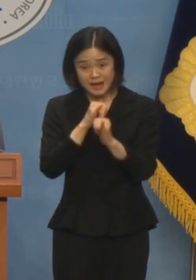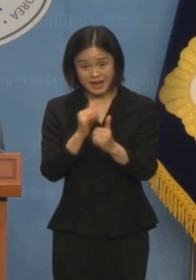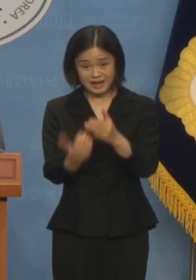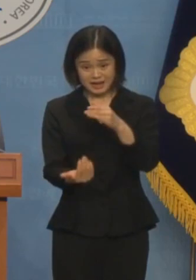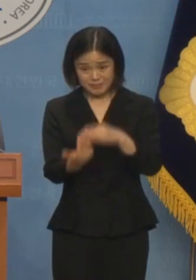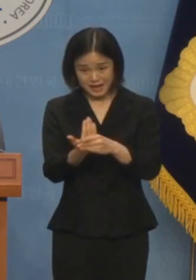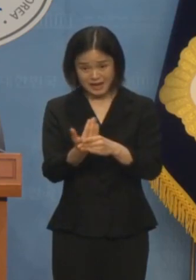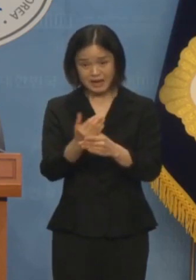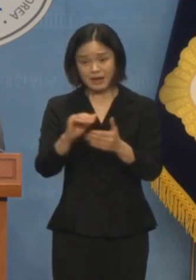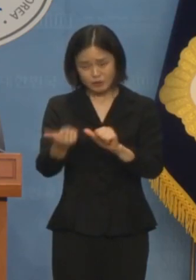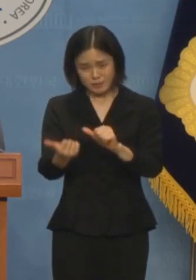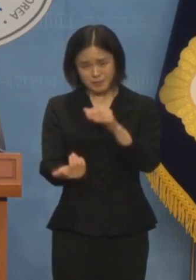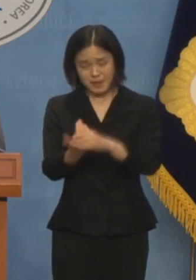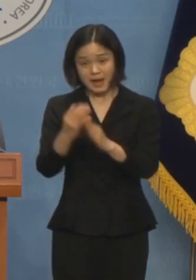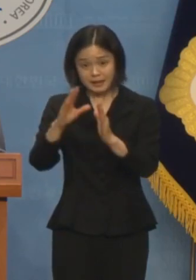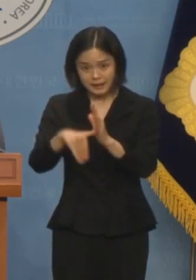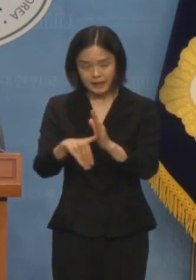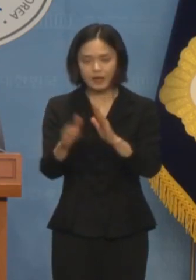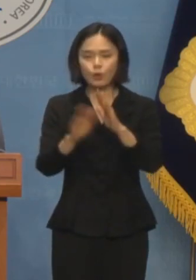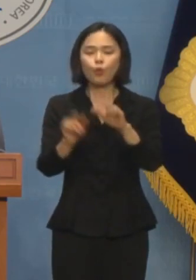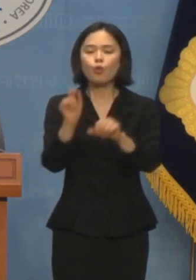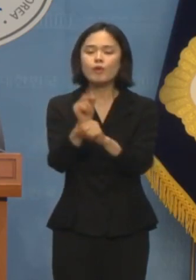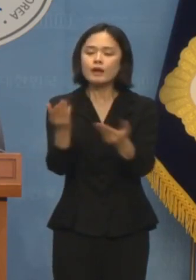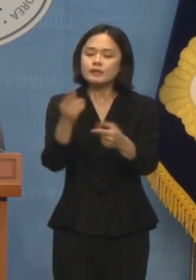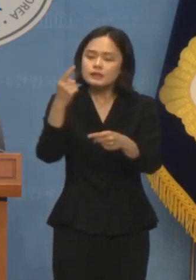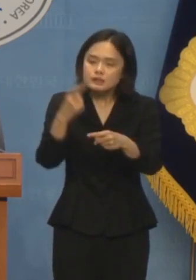주십시오. 셋째, 공무원